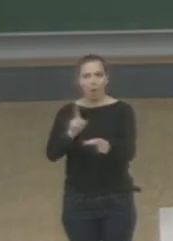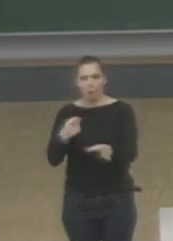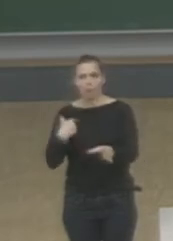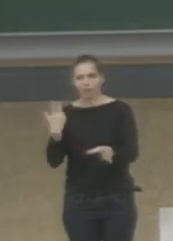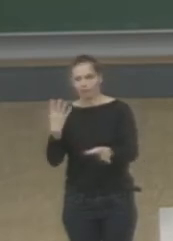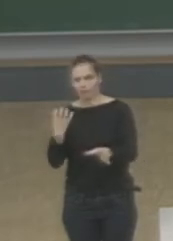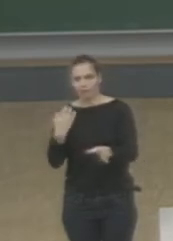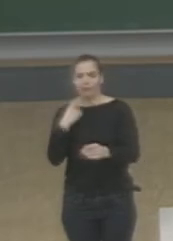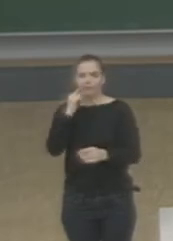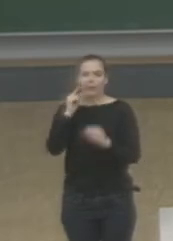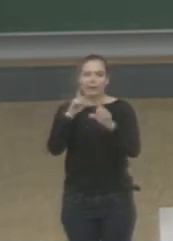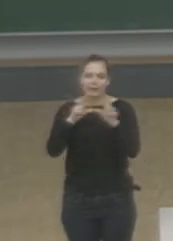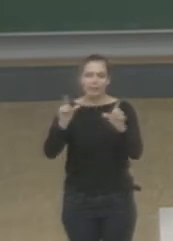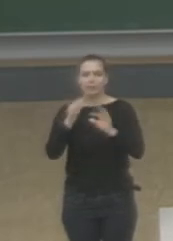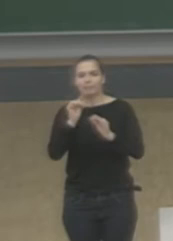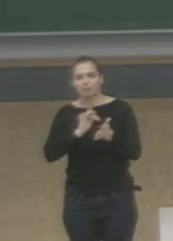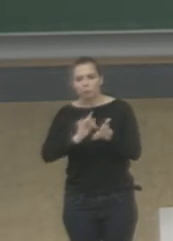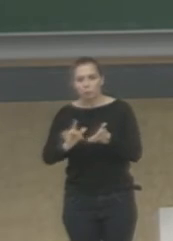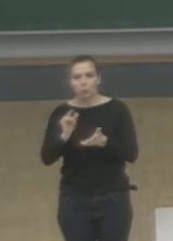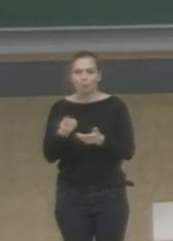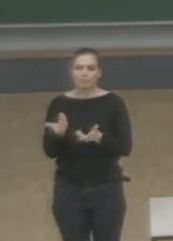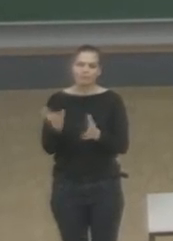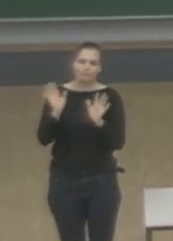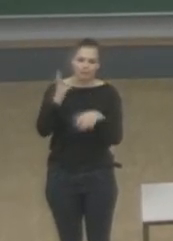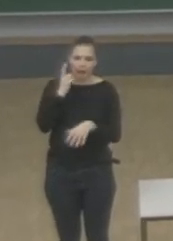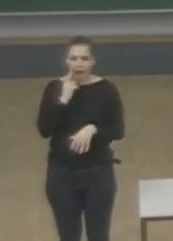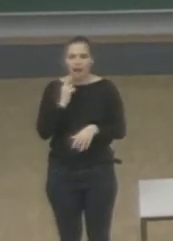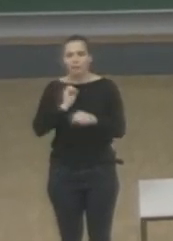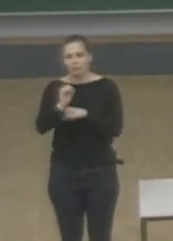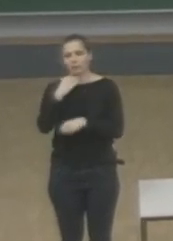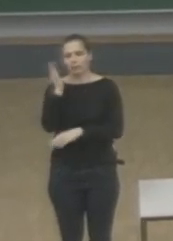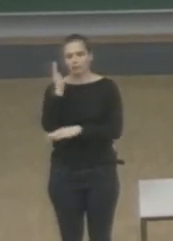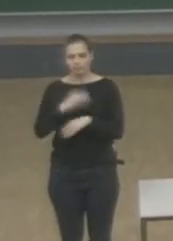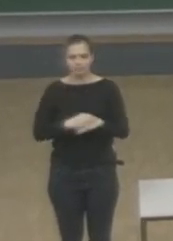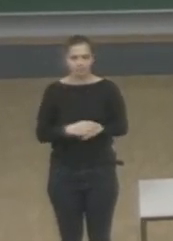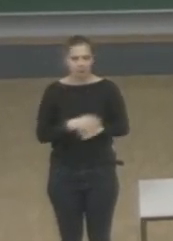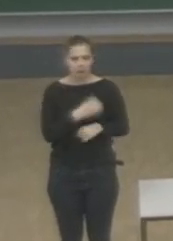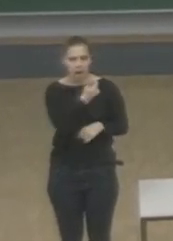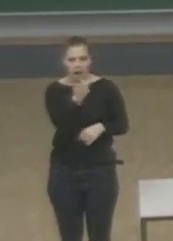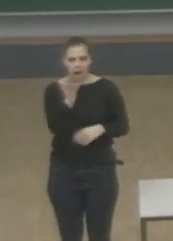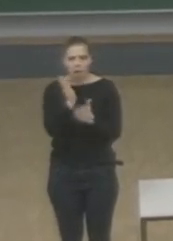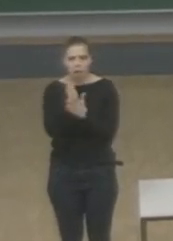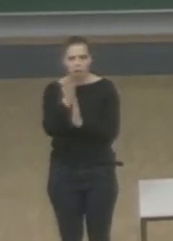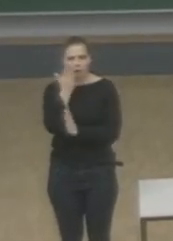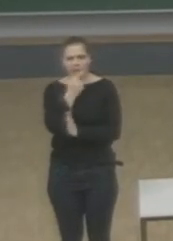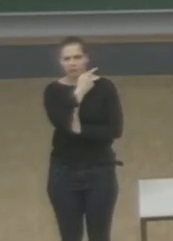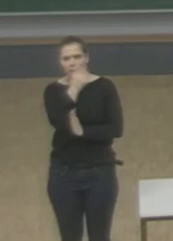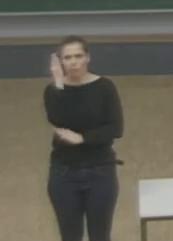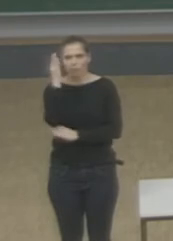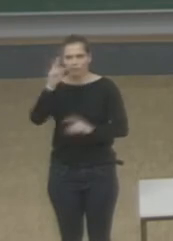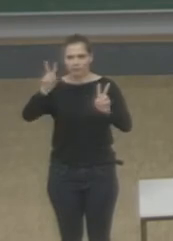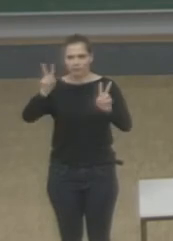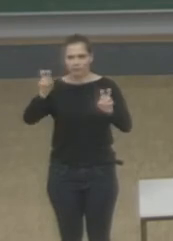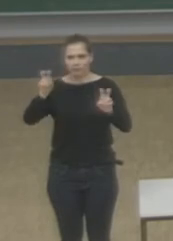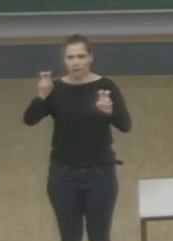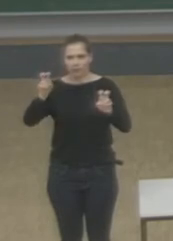Thema an Sie wenden zu dürfen. Einige von Ihnen haben vielleicht schon bemerkt, dass ich mich beim Titel des Vortrags